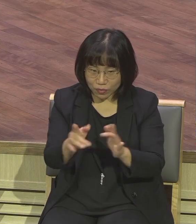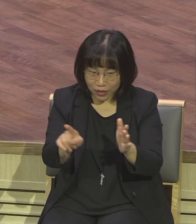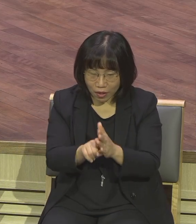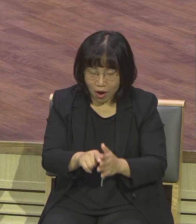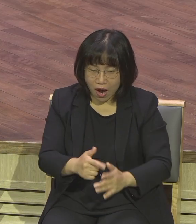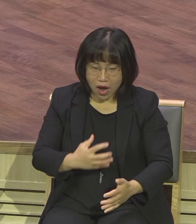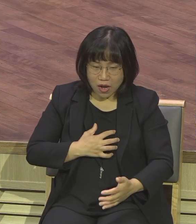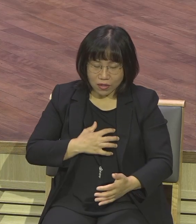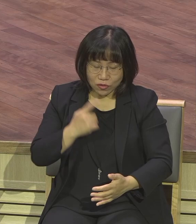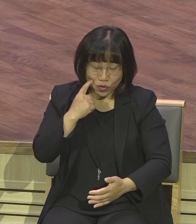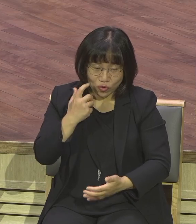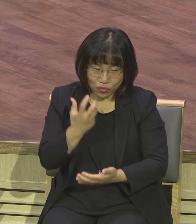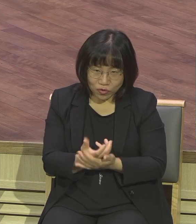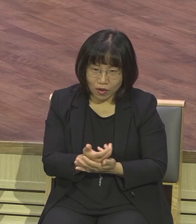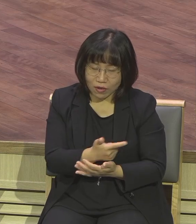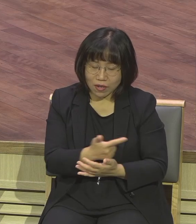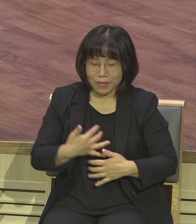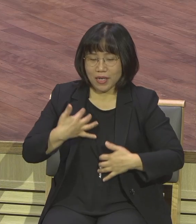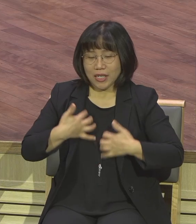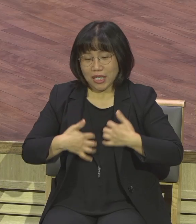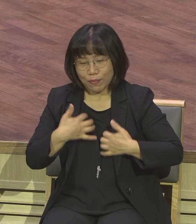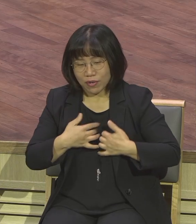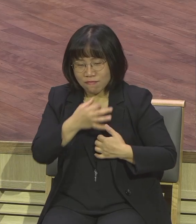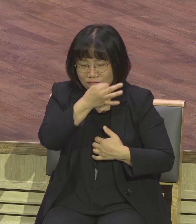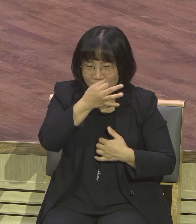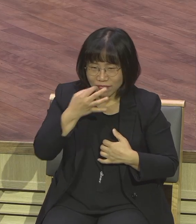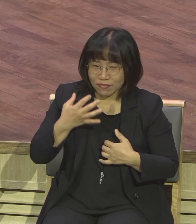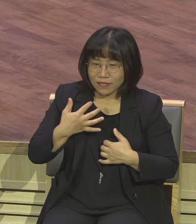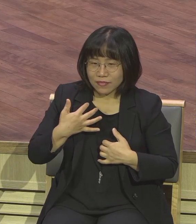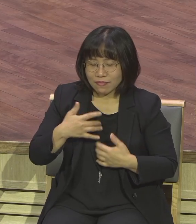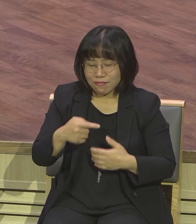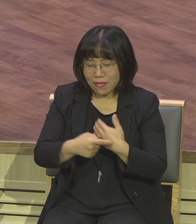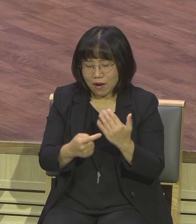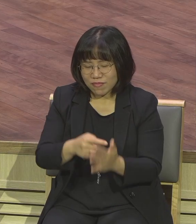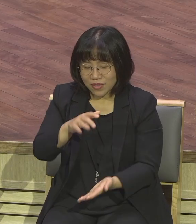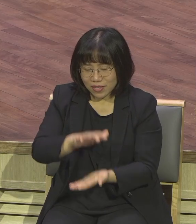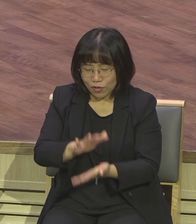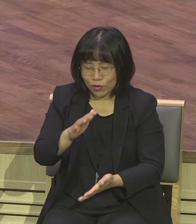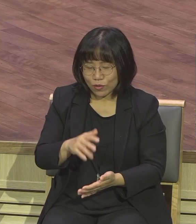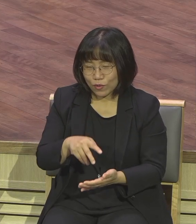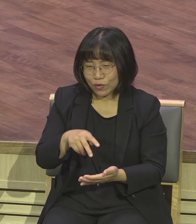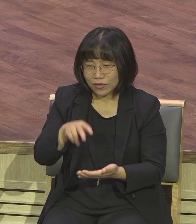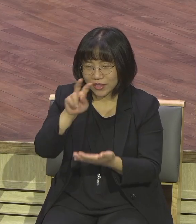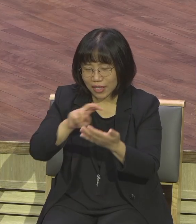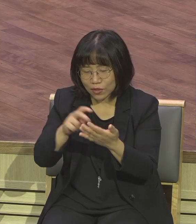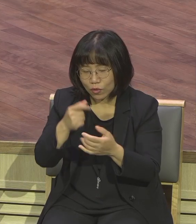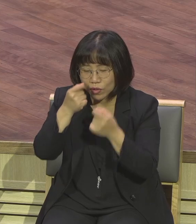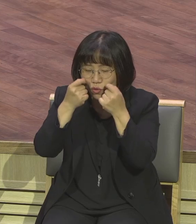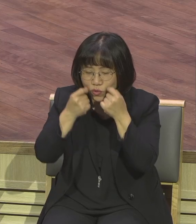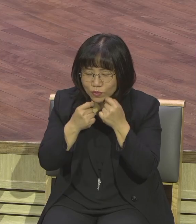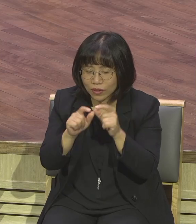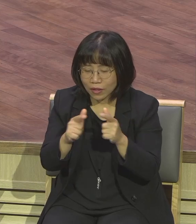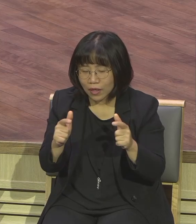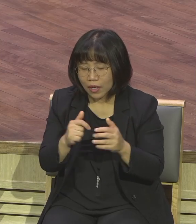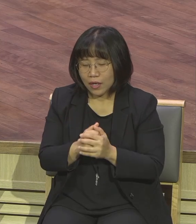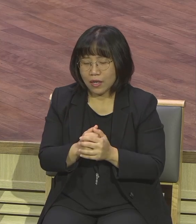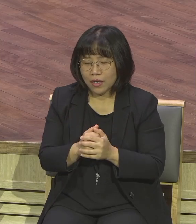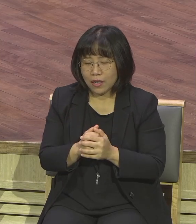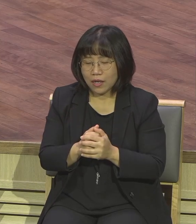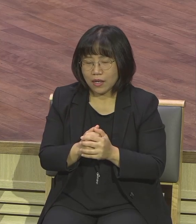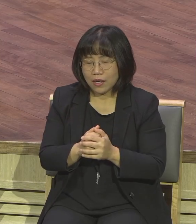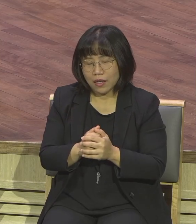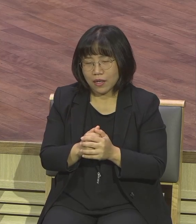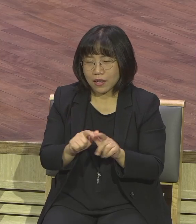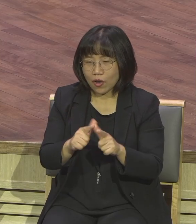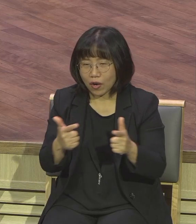충격받고 은혜받고 뭐 변화된 말씀만 들어도 막 가슴이 뜨거우고 찬송물 눈물이 나고 막 그래서 막 맡길 열심히 어느 날